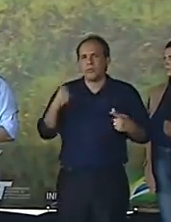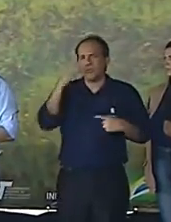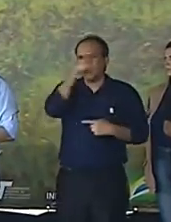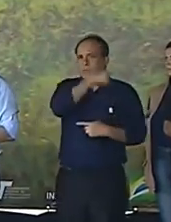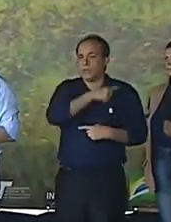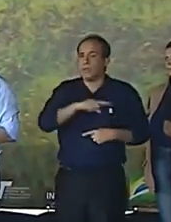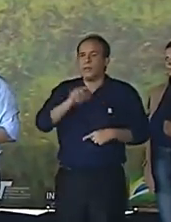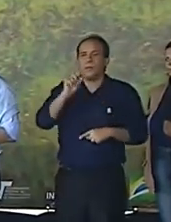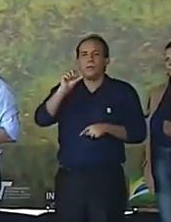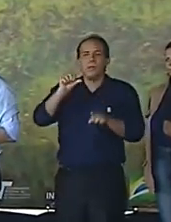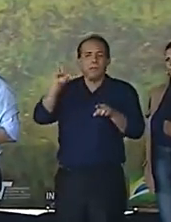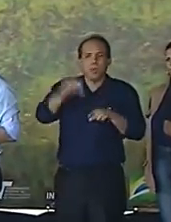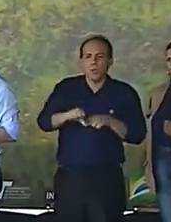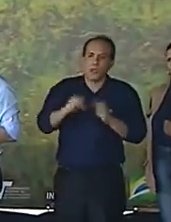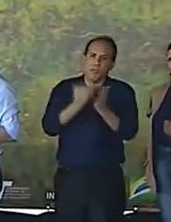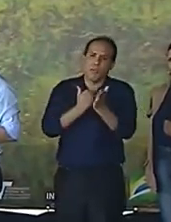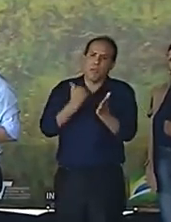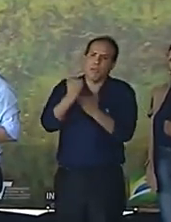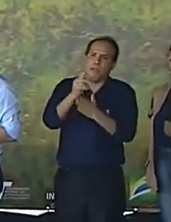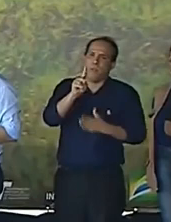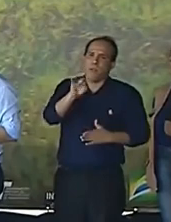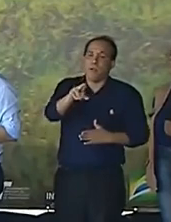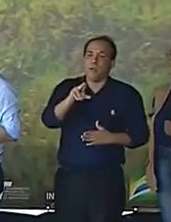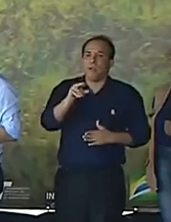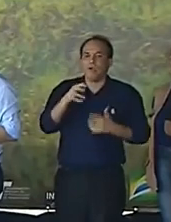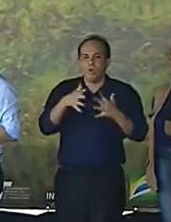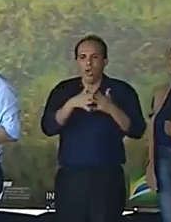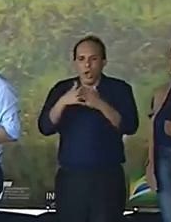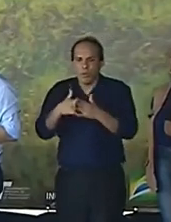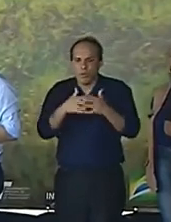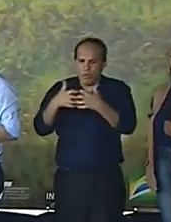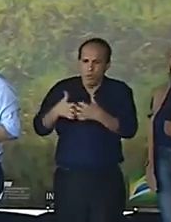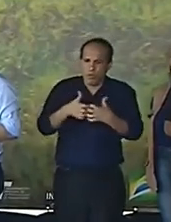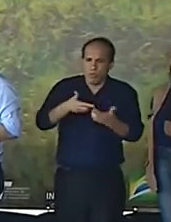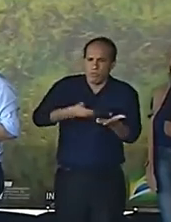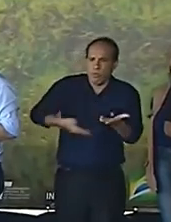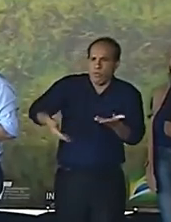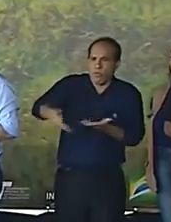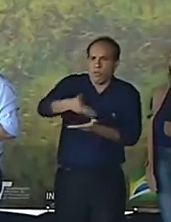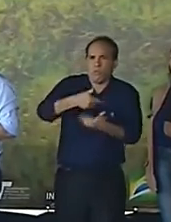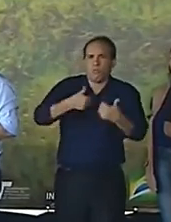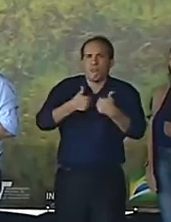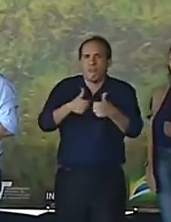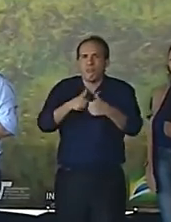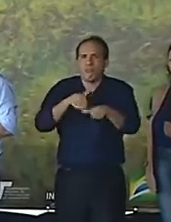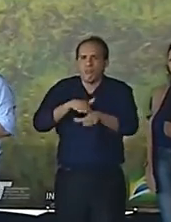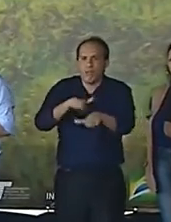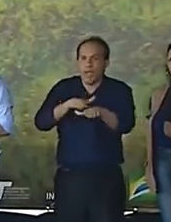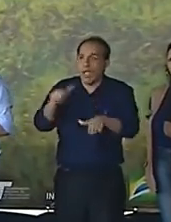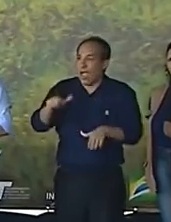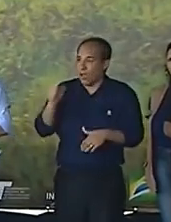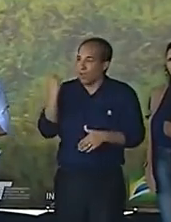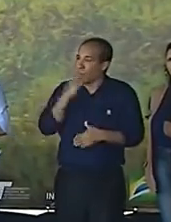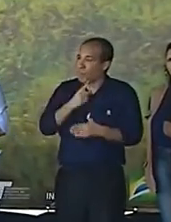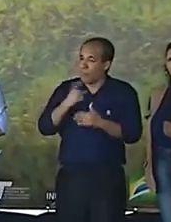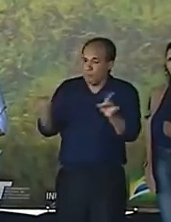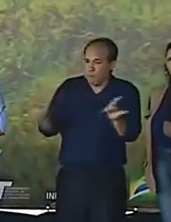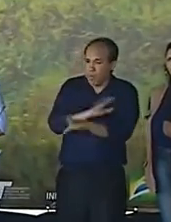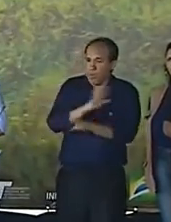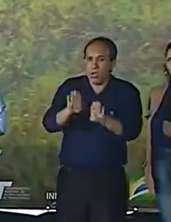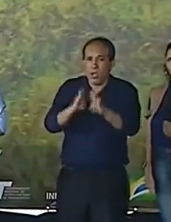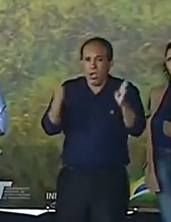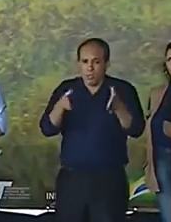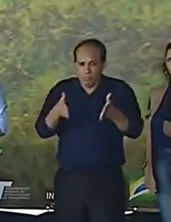maior delas, a logística. É muito importante para nós hoje estarmos presenciando esse marco sendo